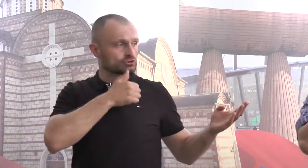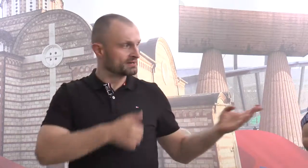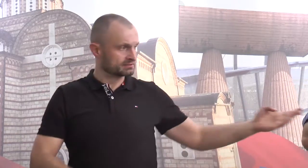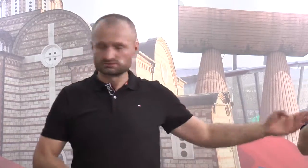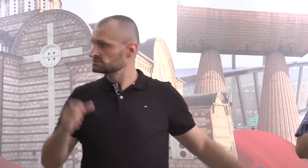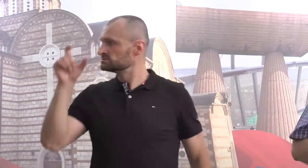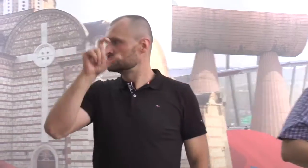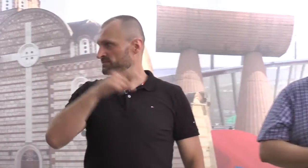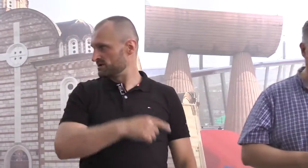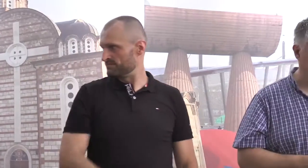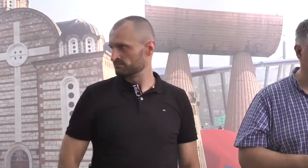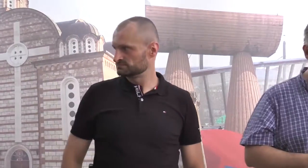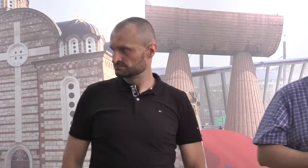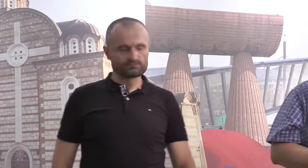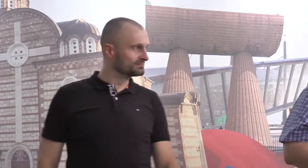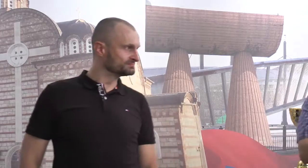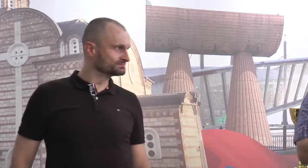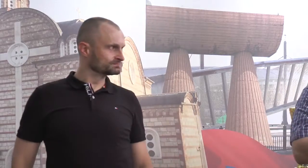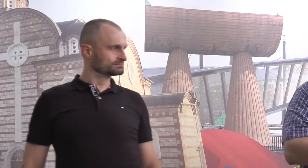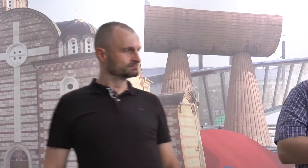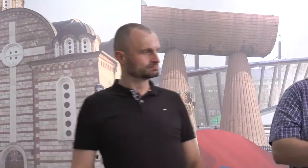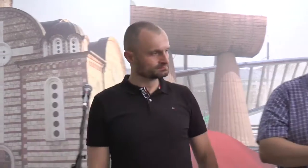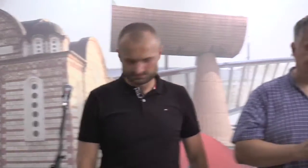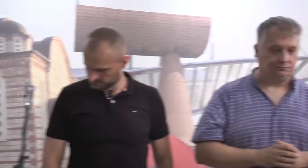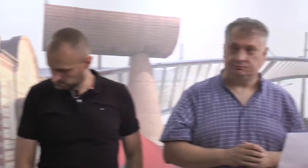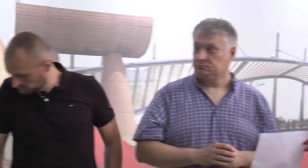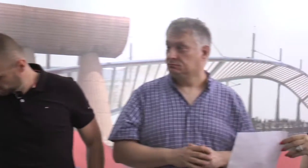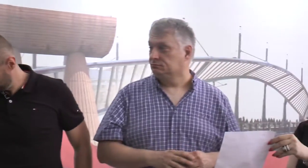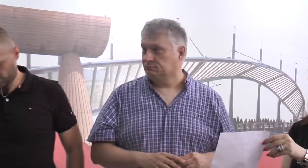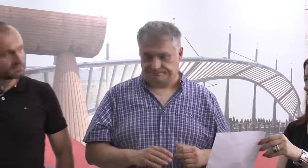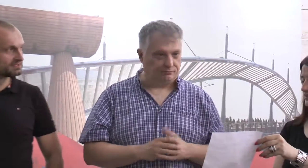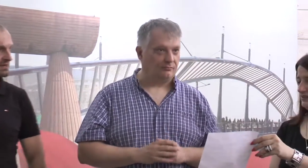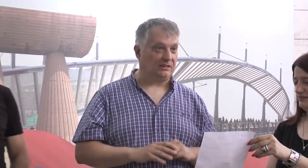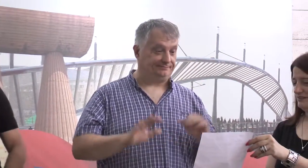Sad će nam se obratiti potpredsednik Saveza gluvih i naglovih Srbije.